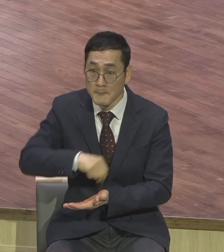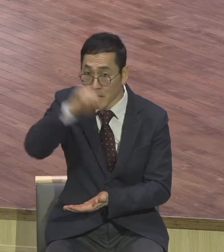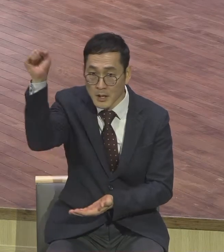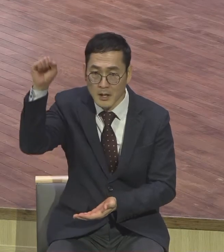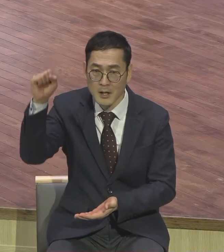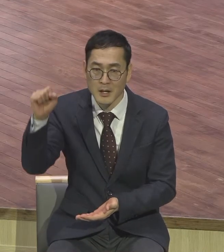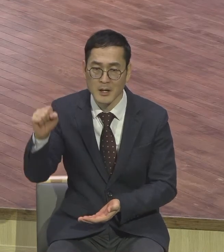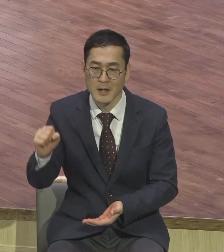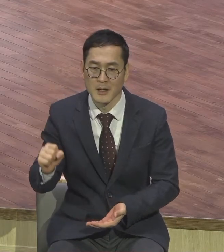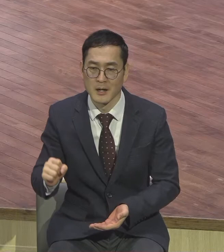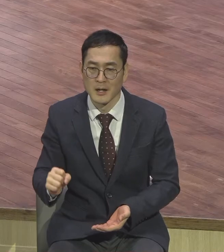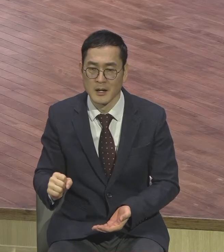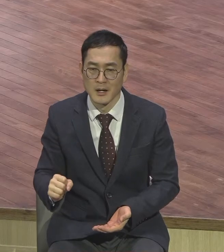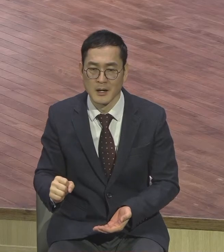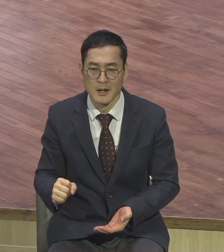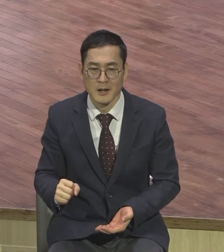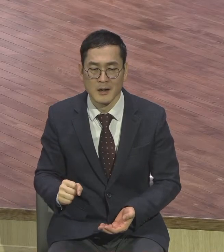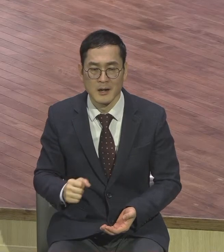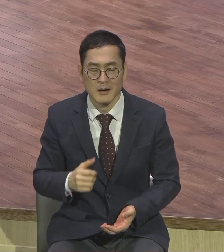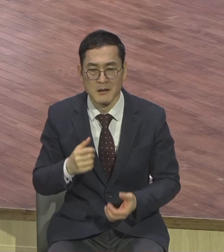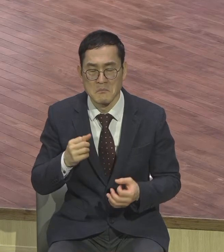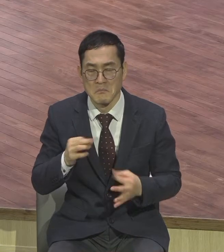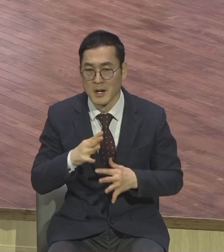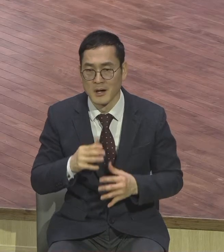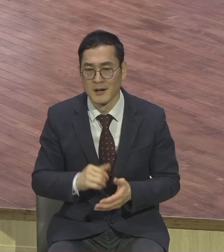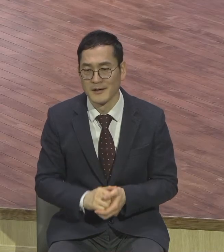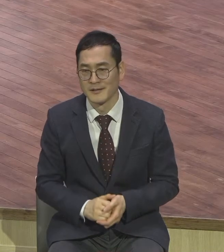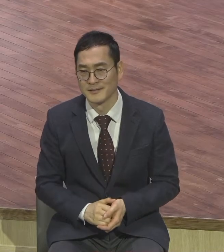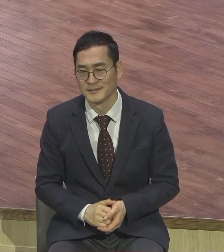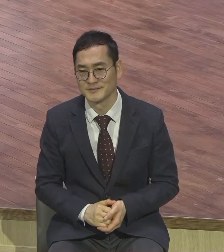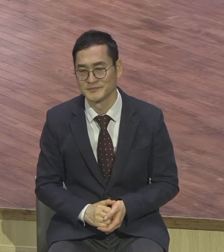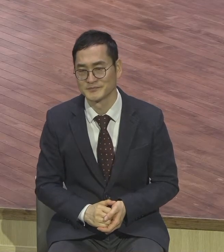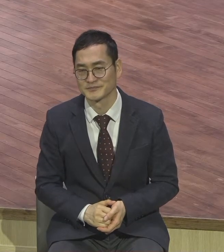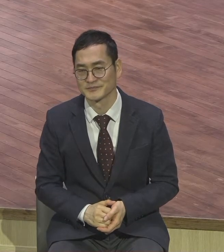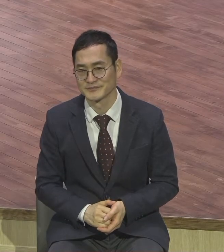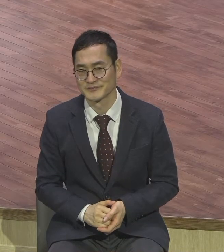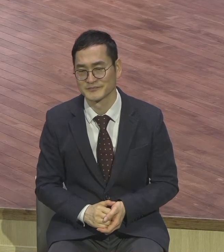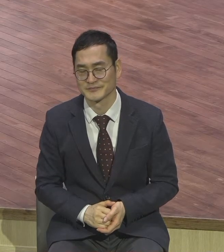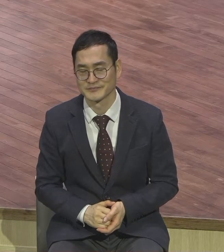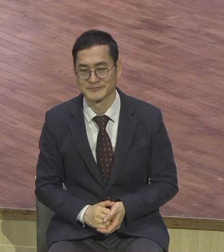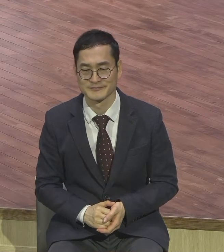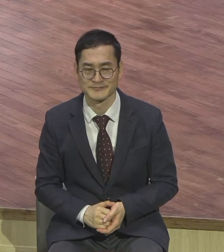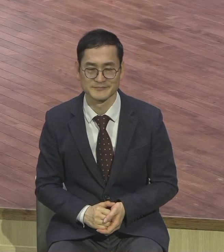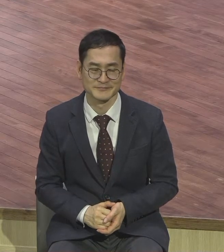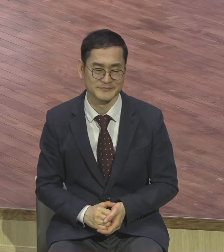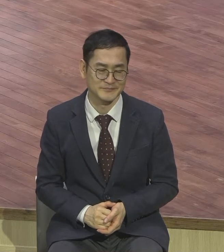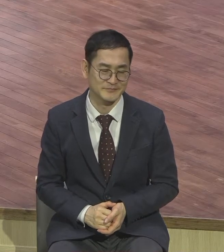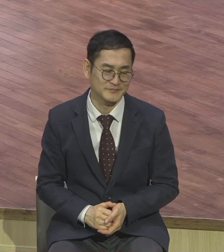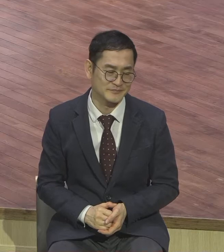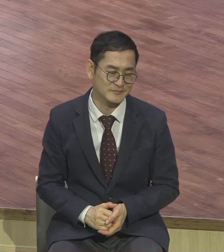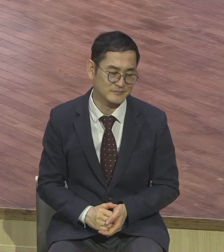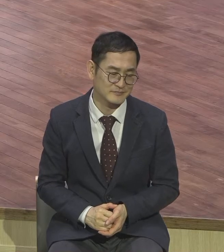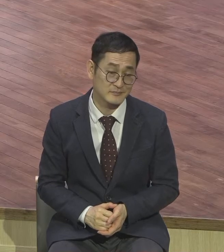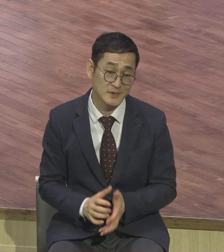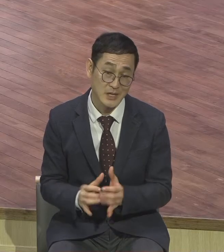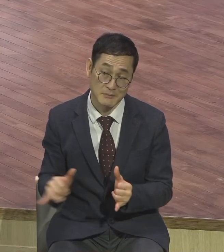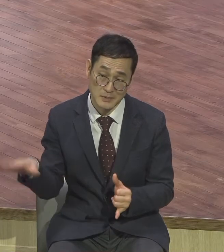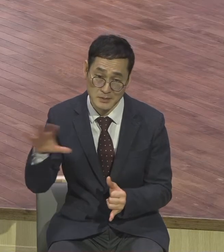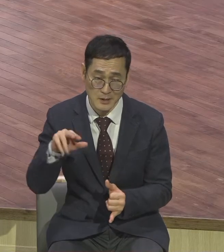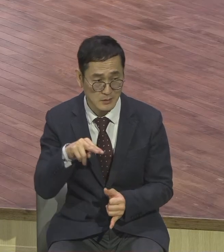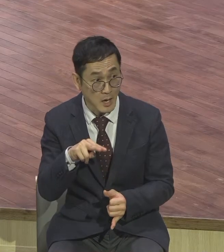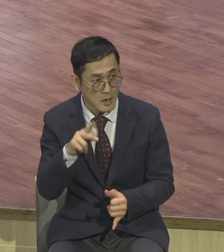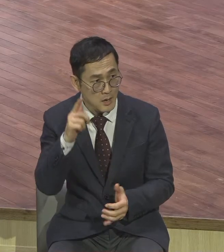이것을 본 모든 백성들은 하나님을 찬양하고 많은 사람들이 충격을 받다가